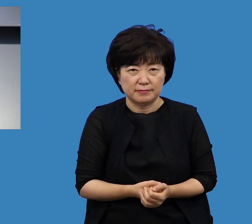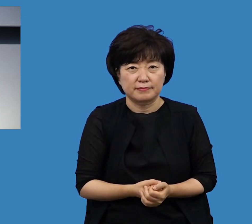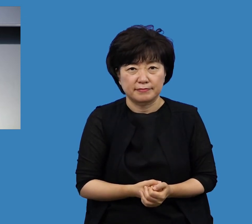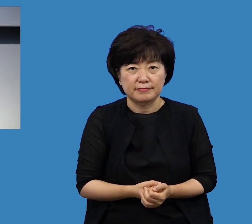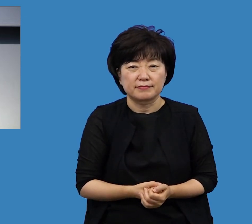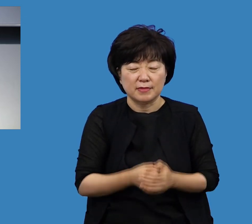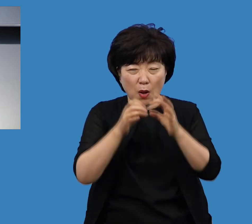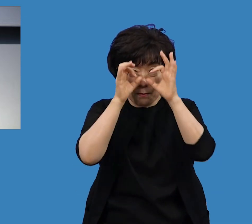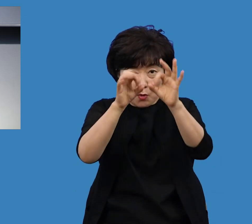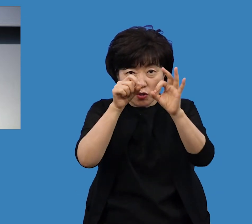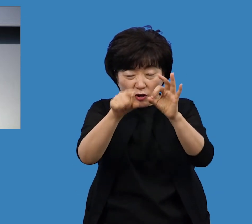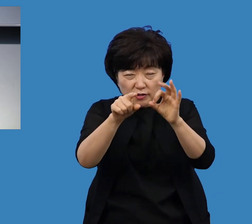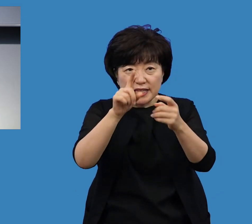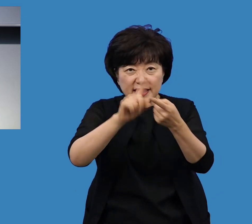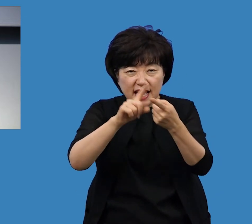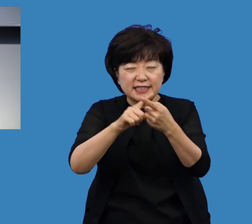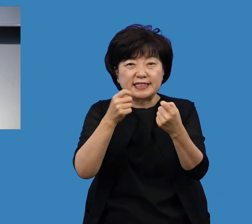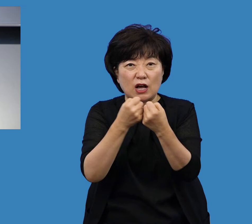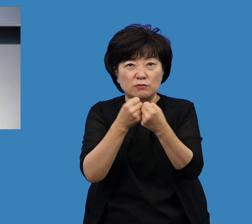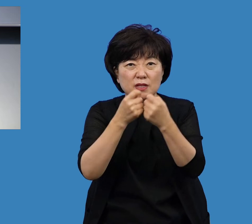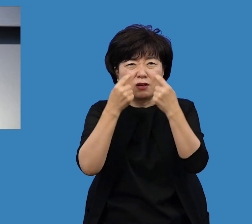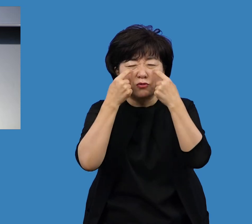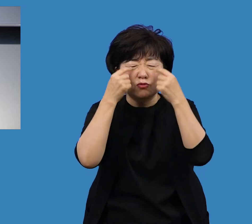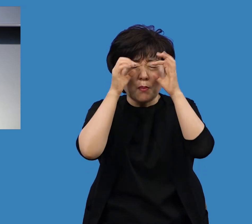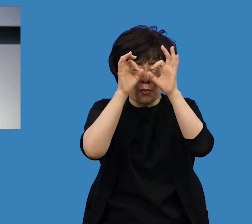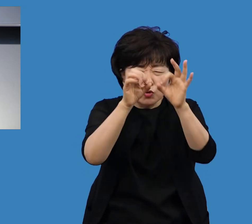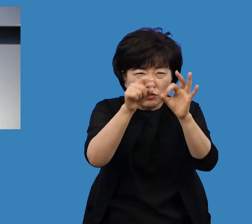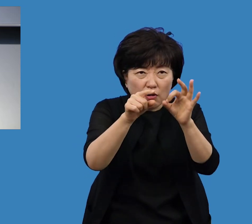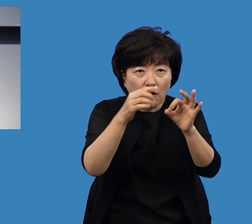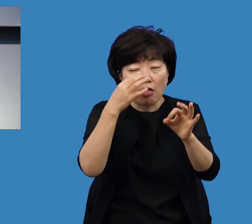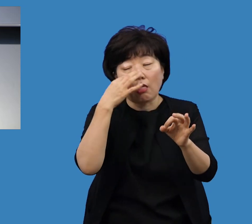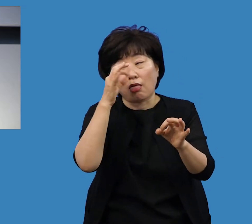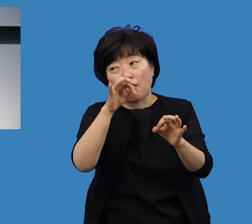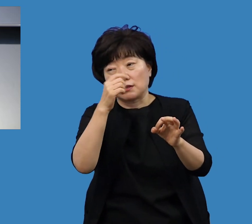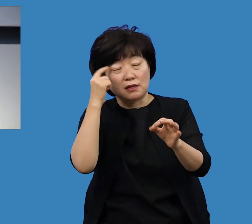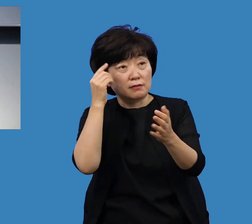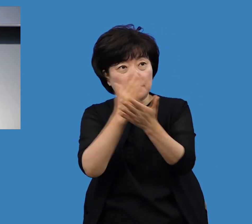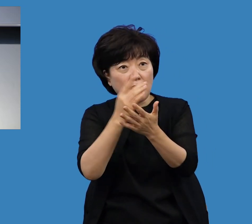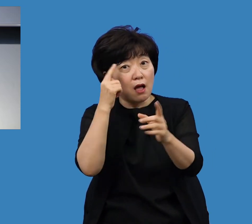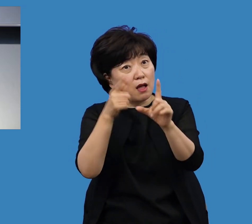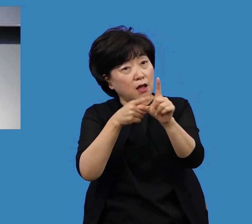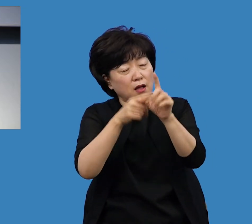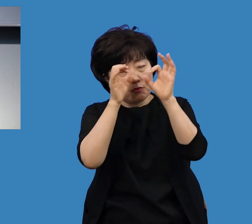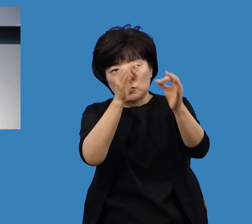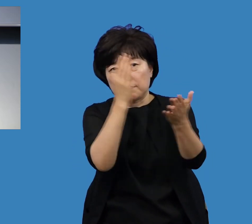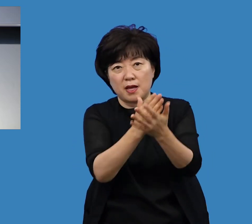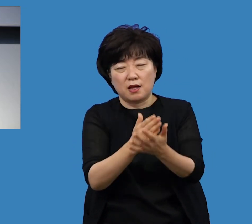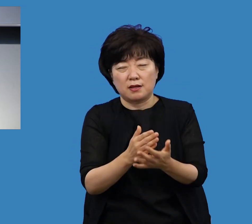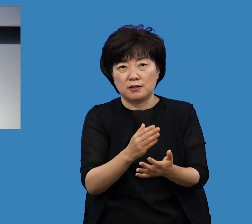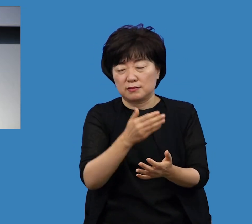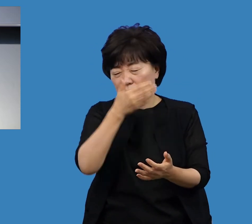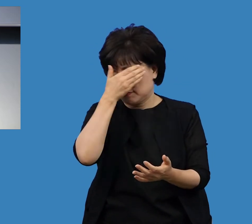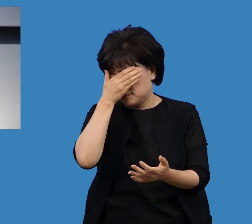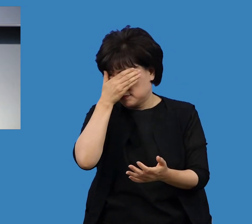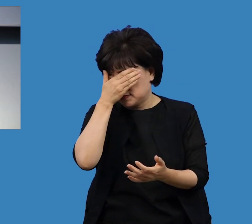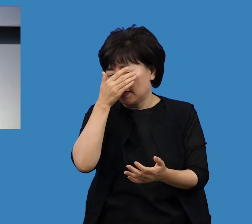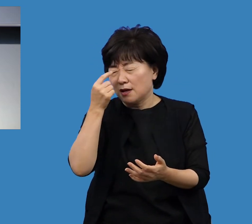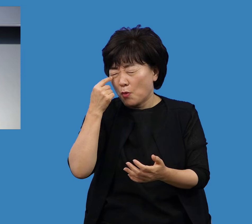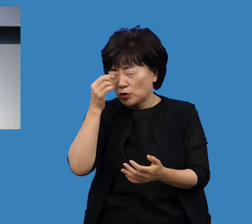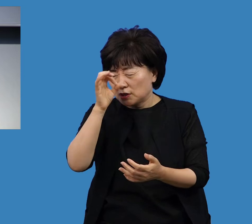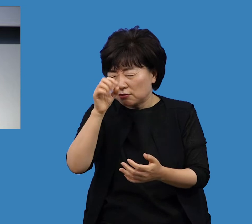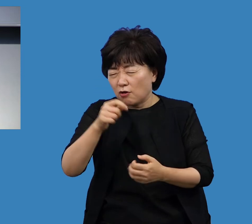보는 것의 싸움이에요. 보는 것을 여러분 가볍게 여기지 마십시오. 그래서 누가복음 11장에 보면 예수께서